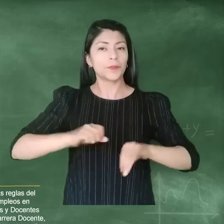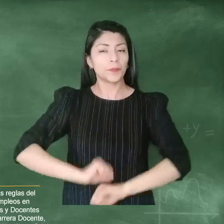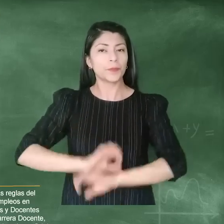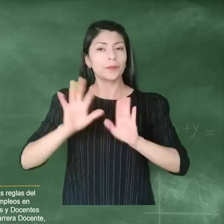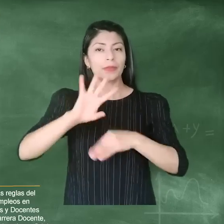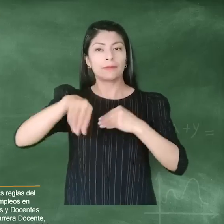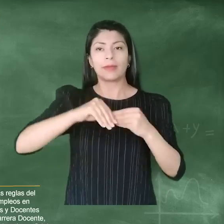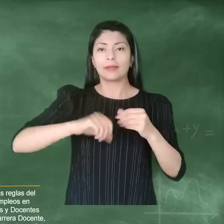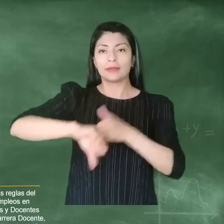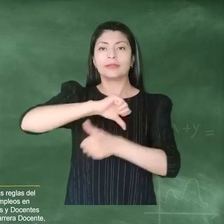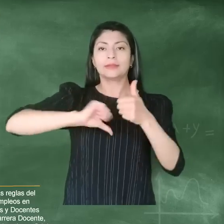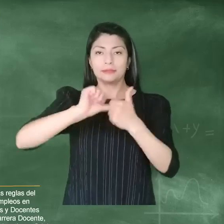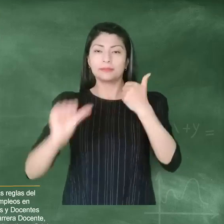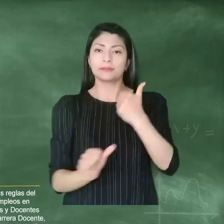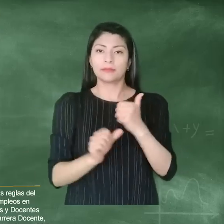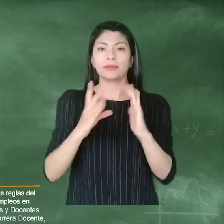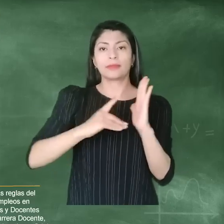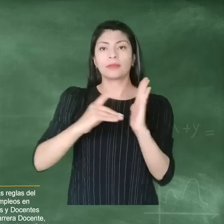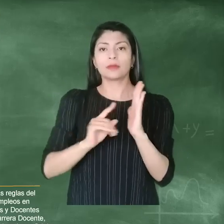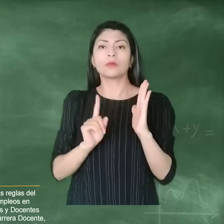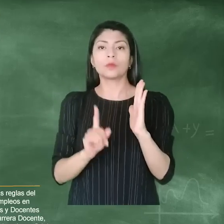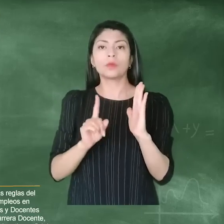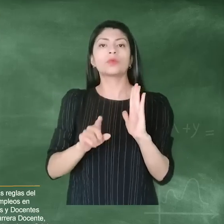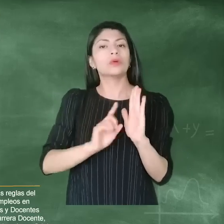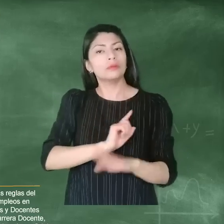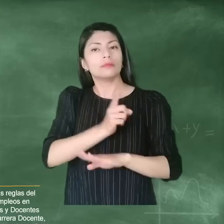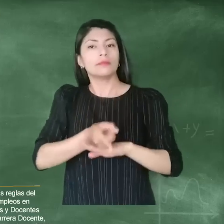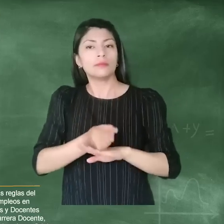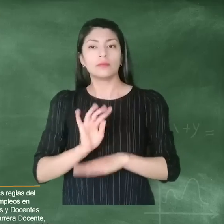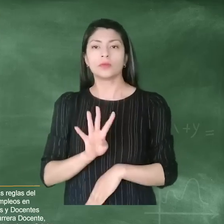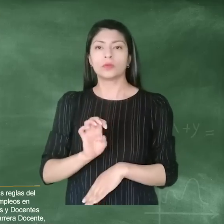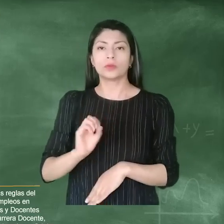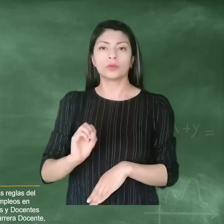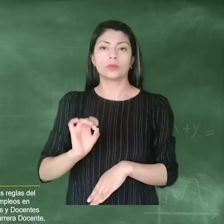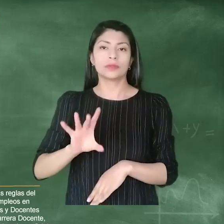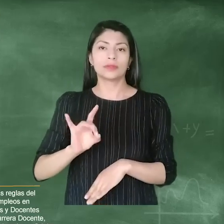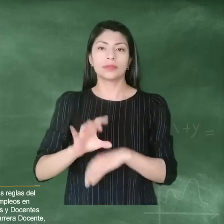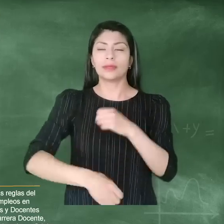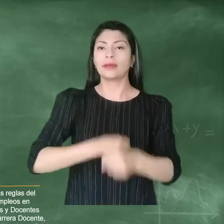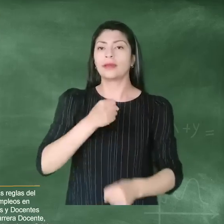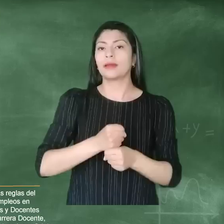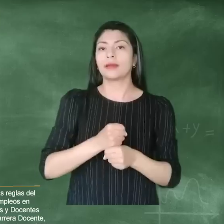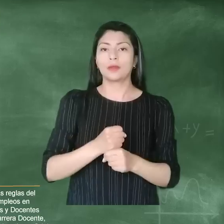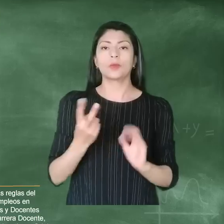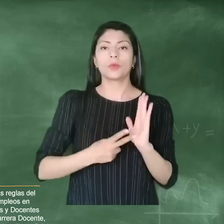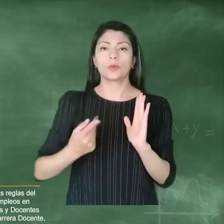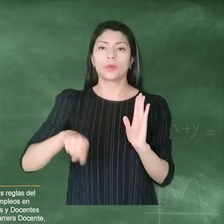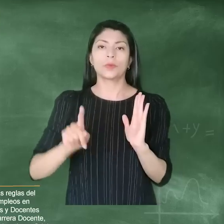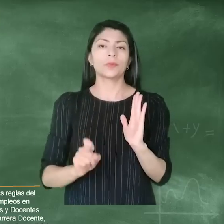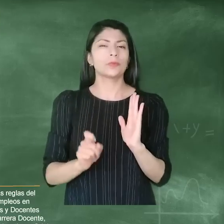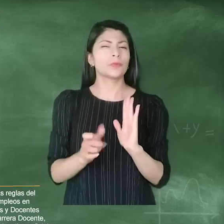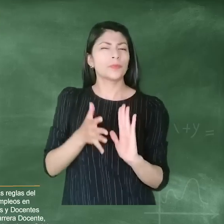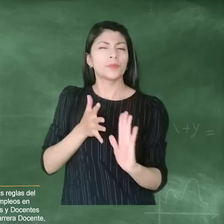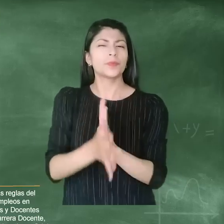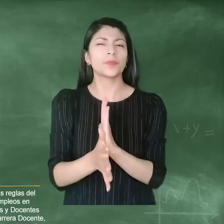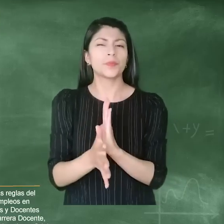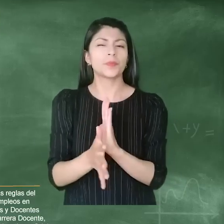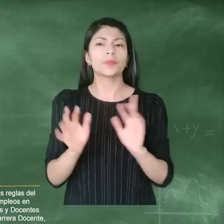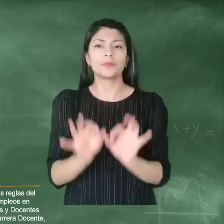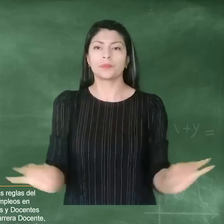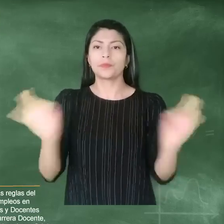2.4.1.1.4, IBIDEM, subrogado por el artículo 1 del Decreto Reglamentario 915 de